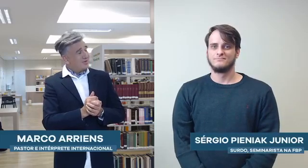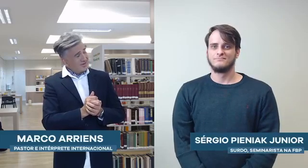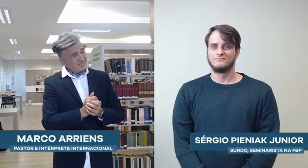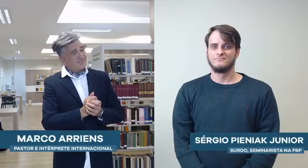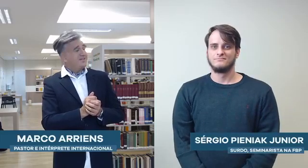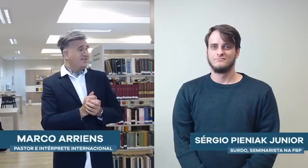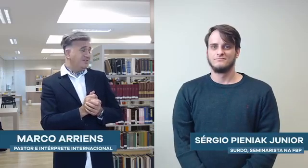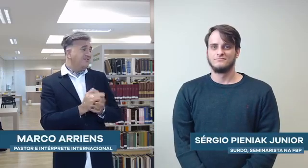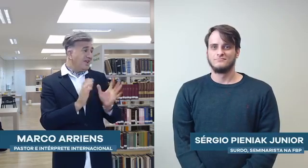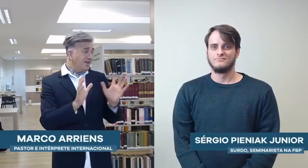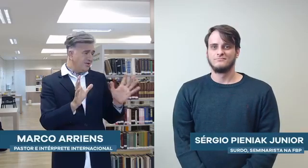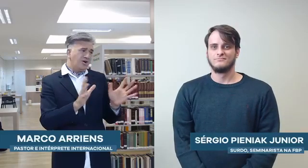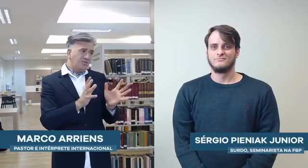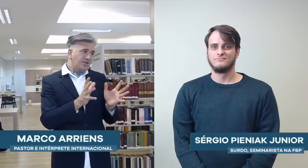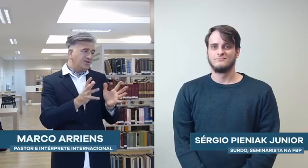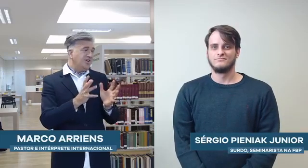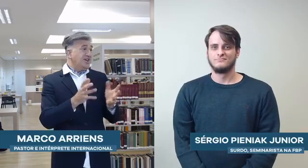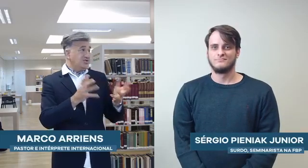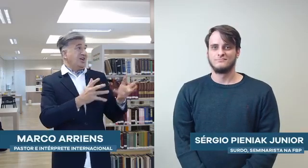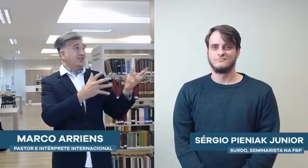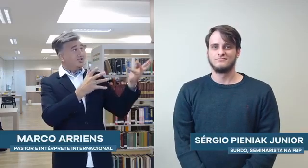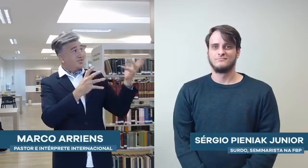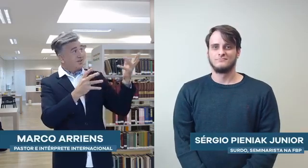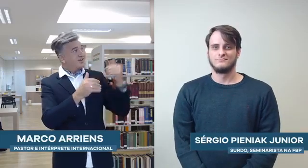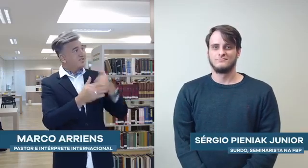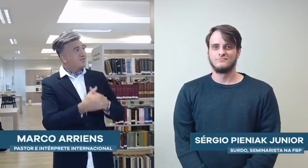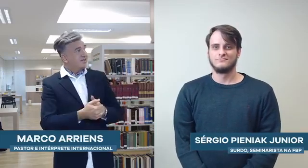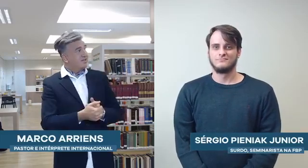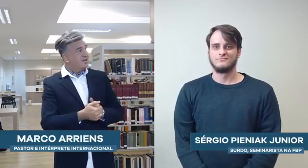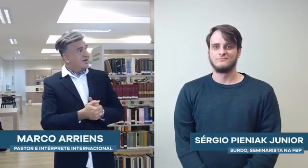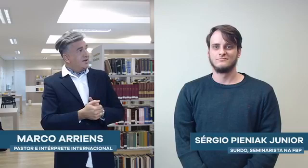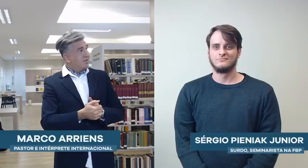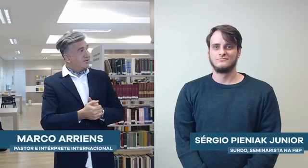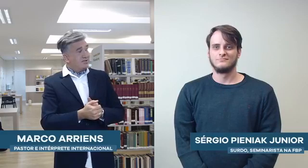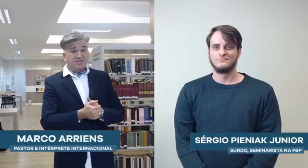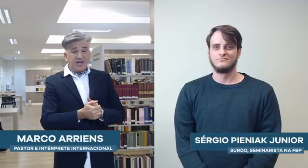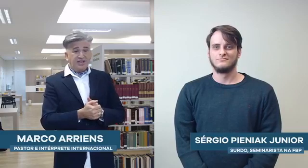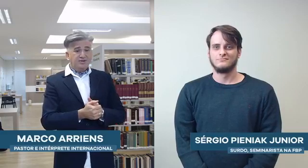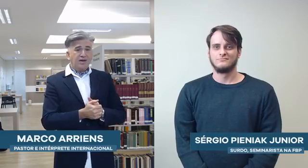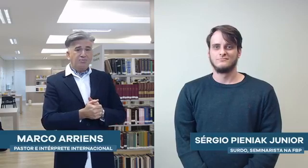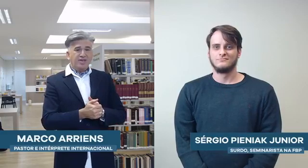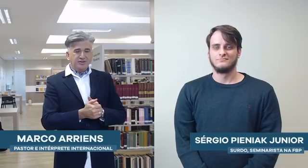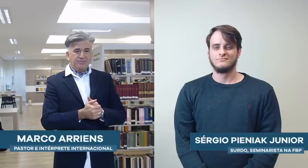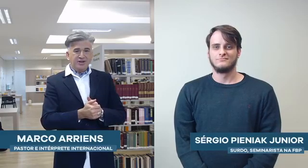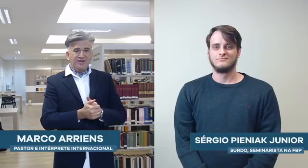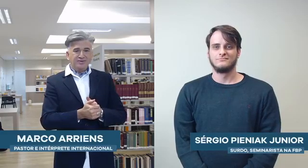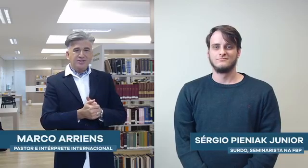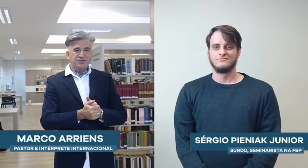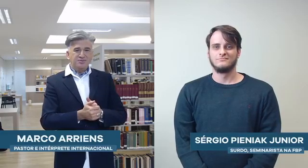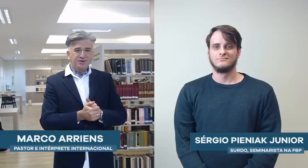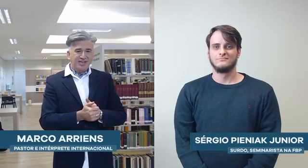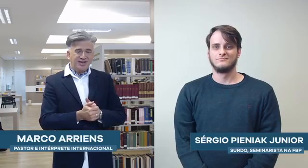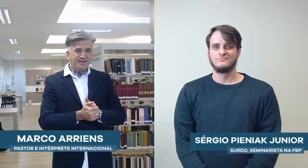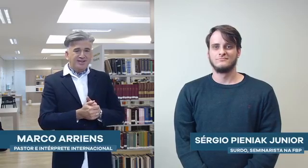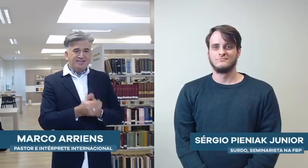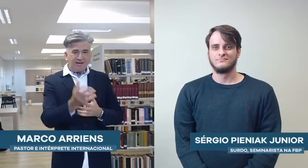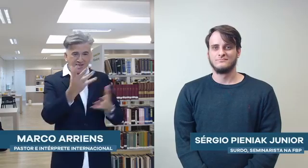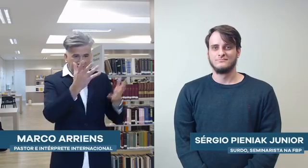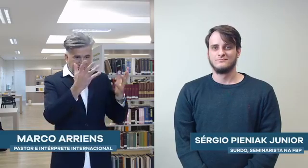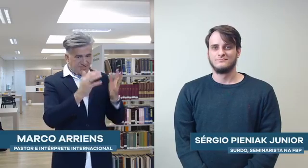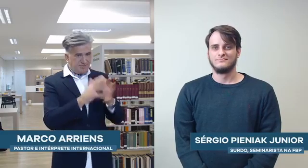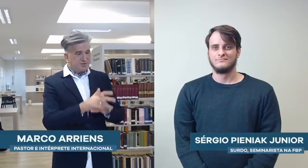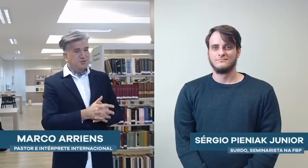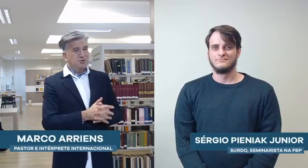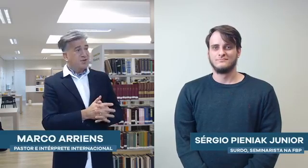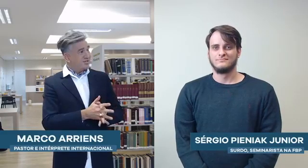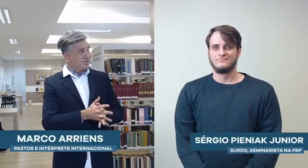Sérgio. Agora sim, então valeu realmente, já que a gente está fazendo aqui patrocinado, né, apoiado pela Faculdade Pioneira, saber que